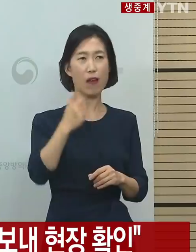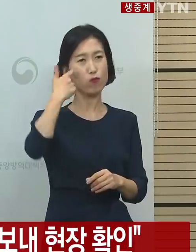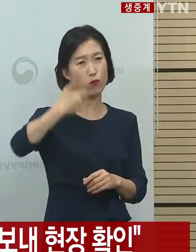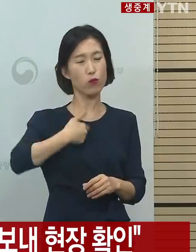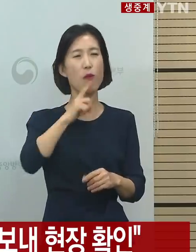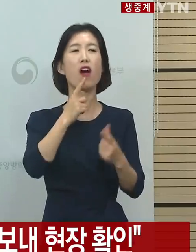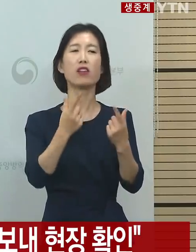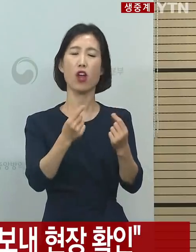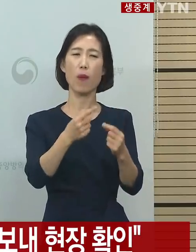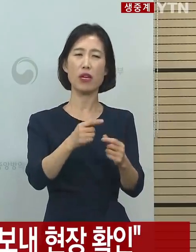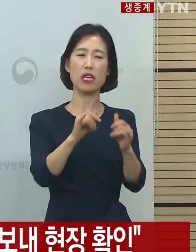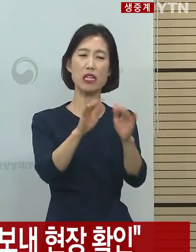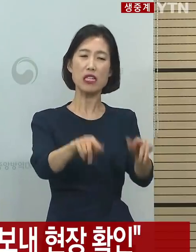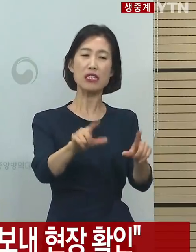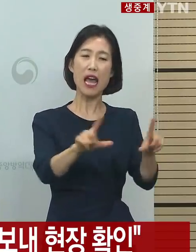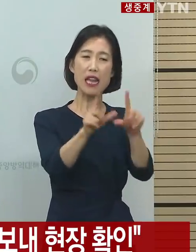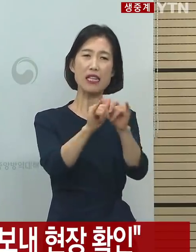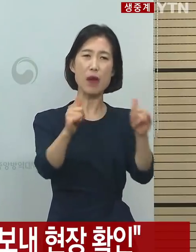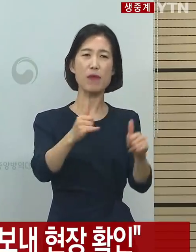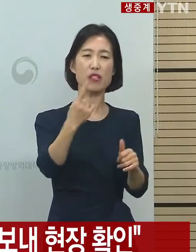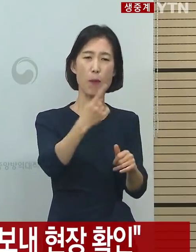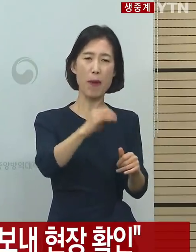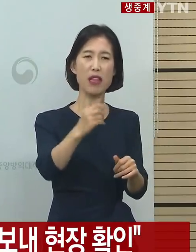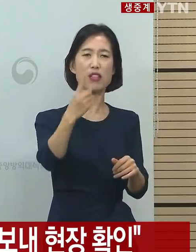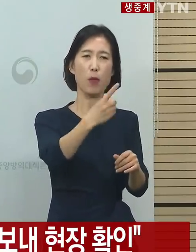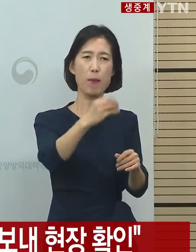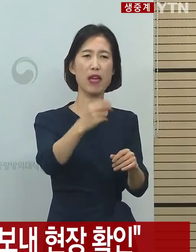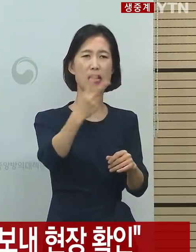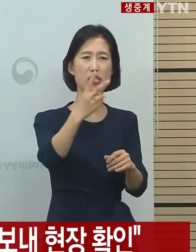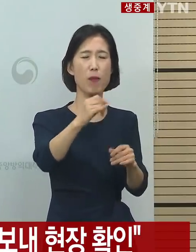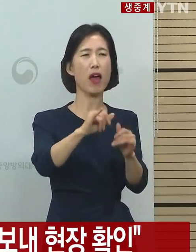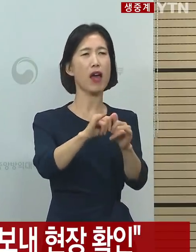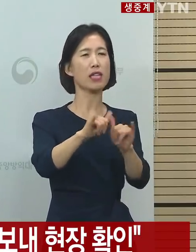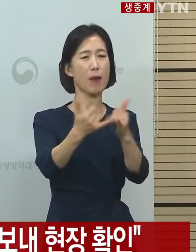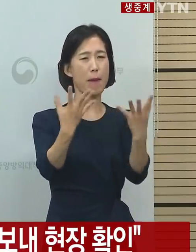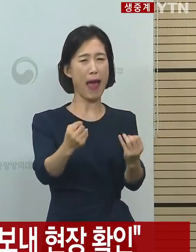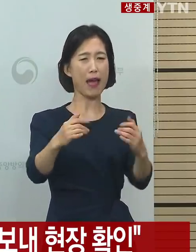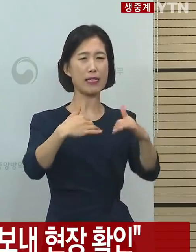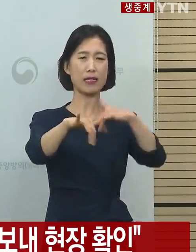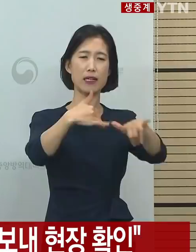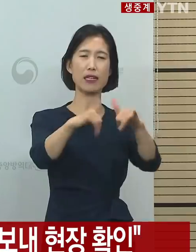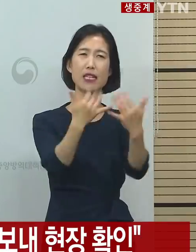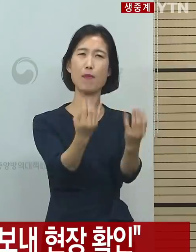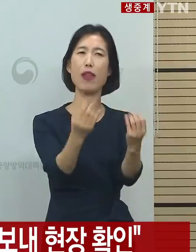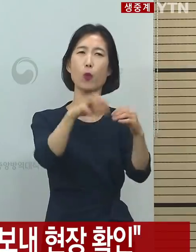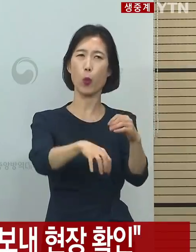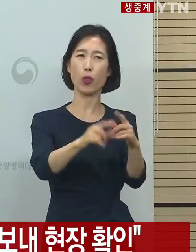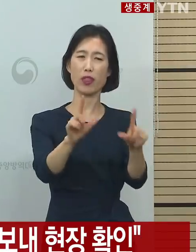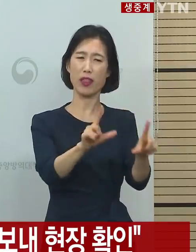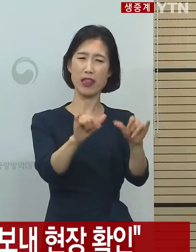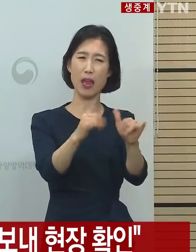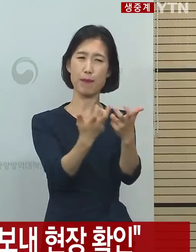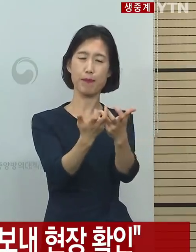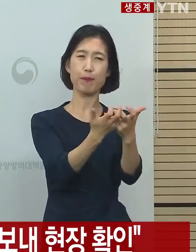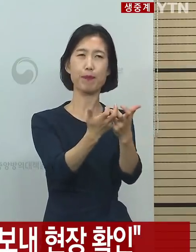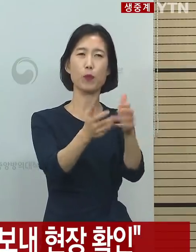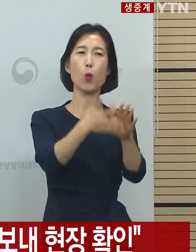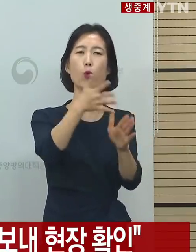대로 인구가 1000만, 2천만이고 또 굉장히 밀집된 그런 환경이기 때문에